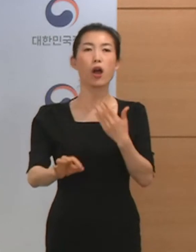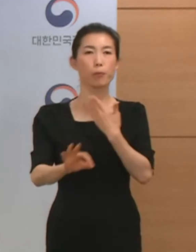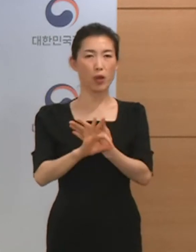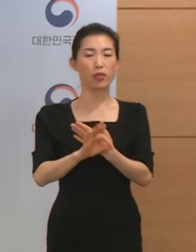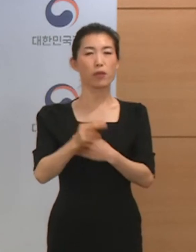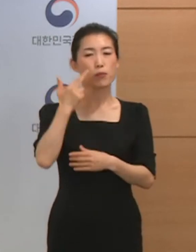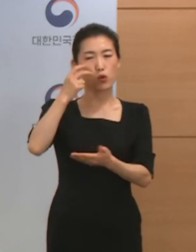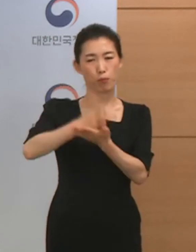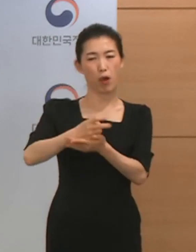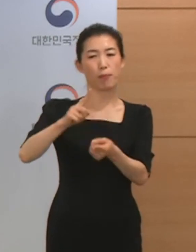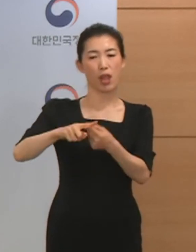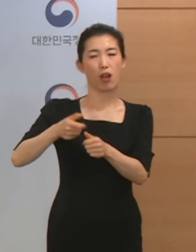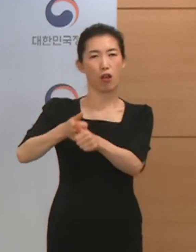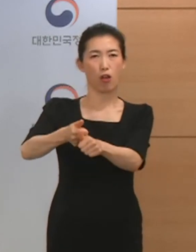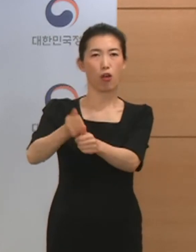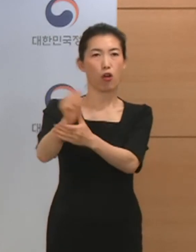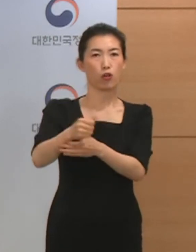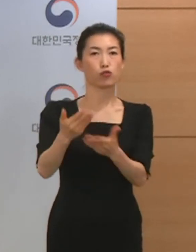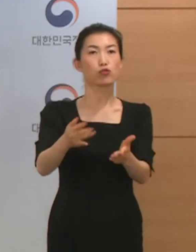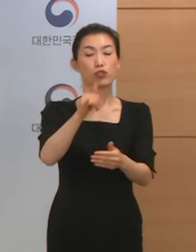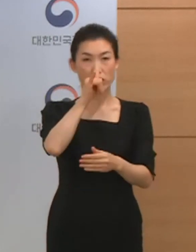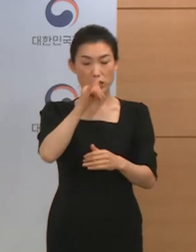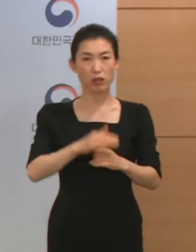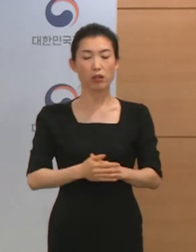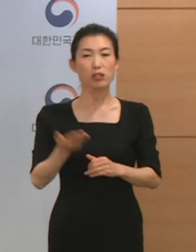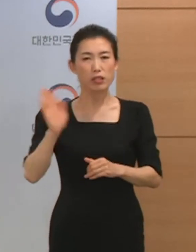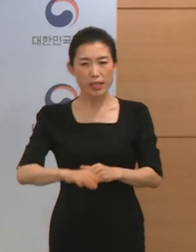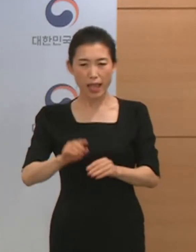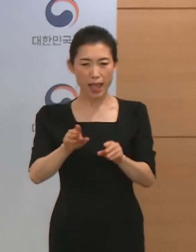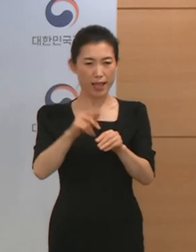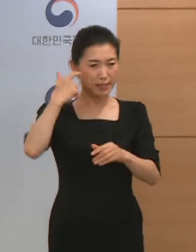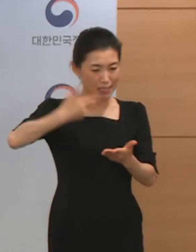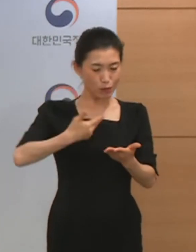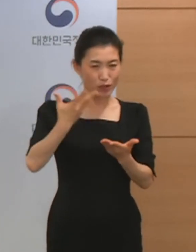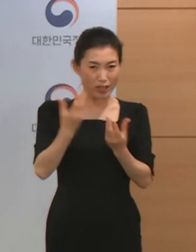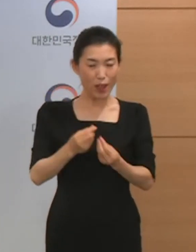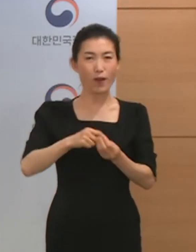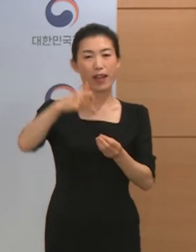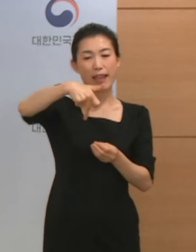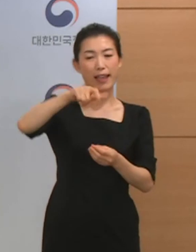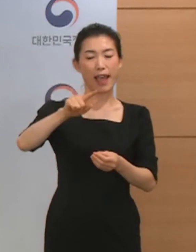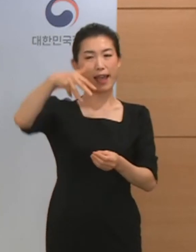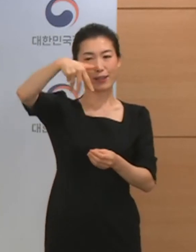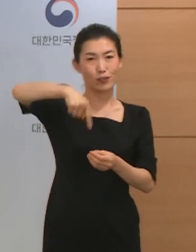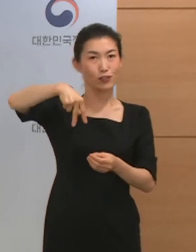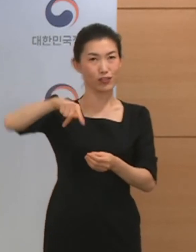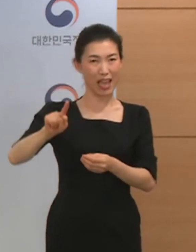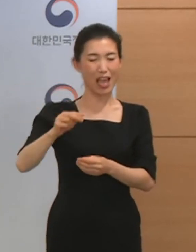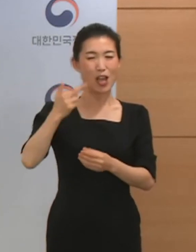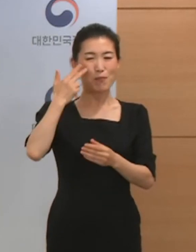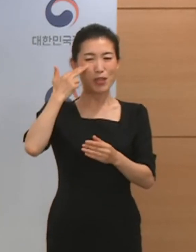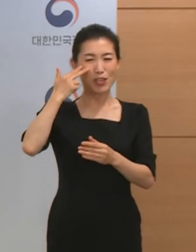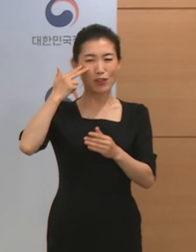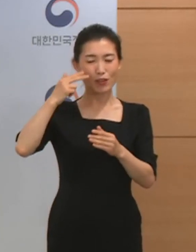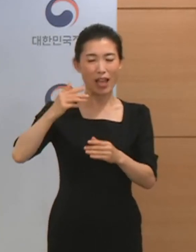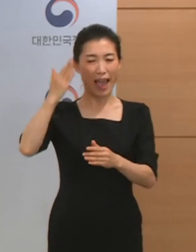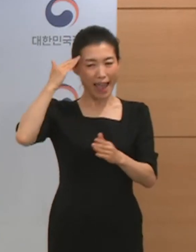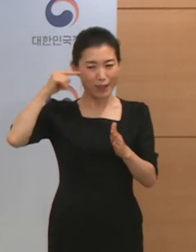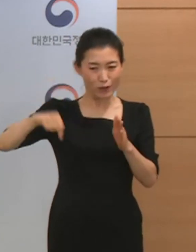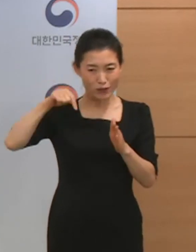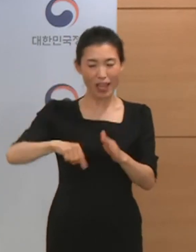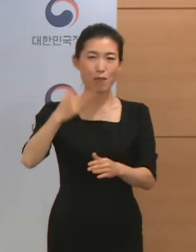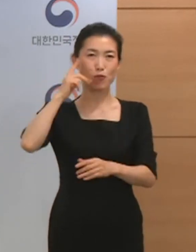군인이 거기에서 백신을 접종받고 2주 외국을 나갔다 온 경우에 2주 자가격리가